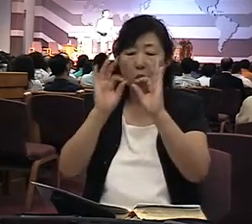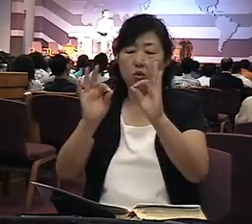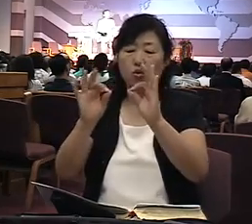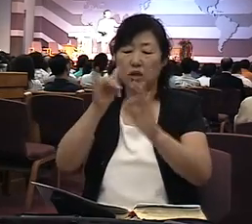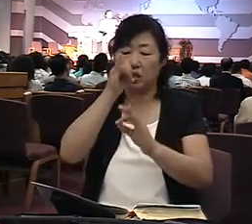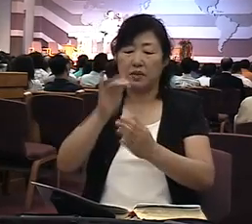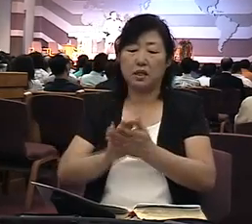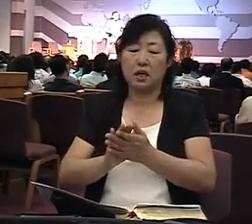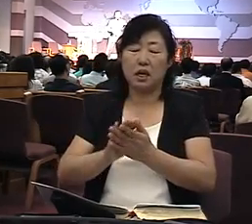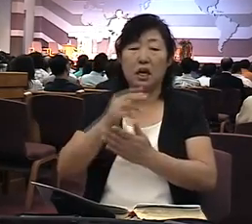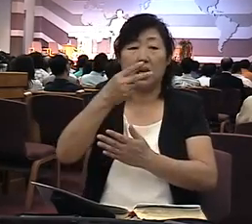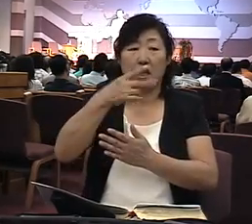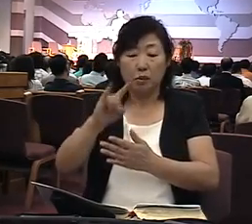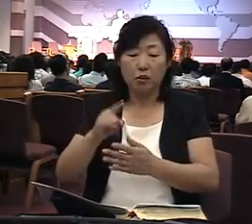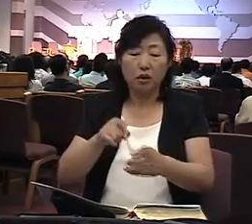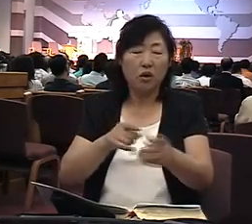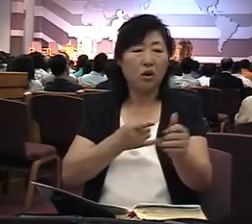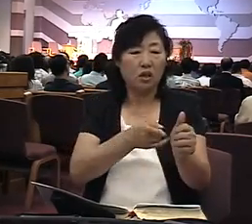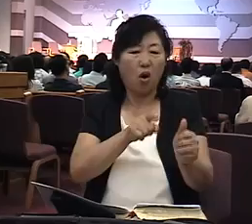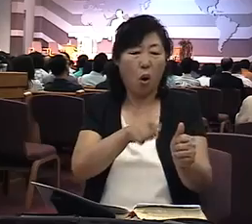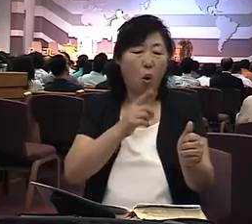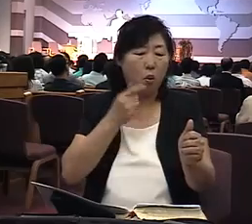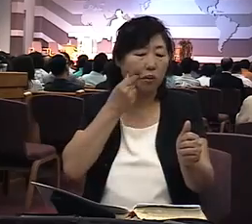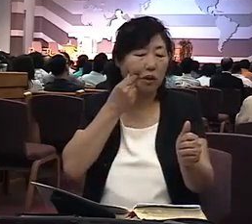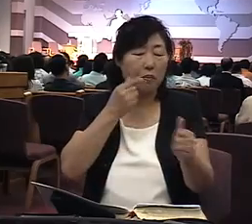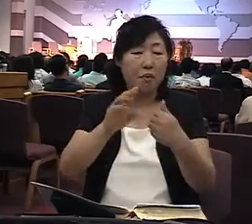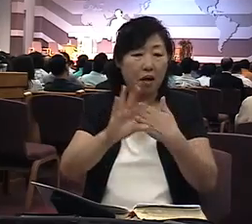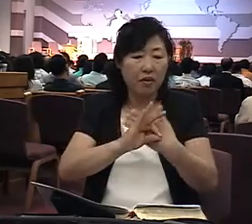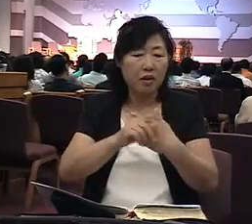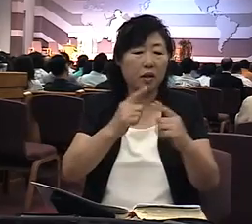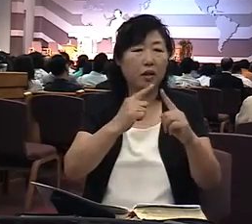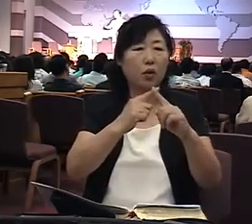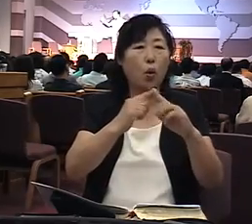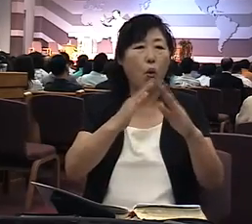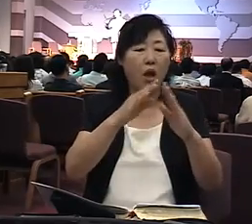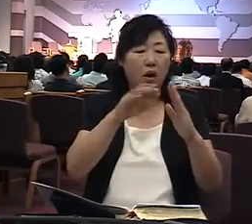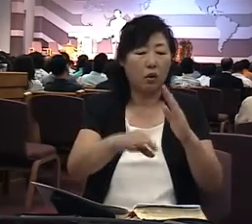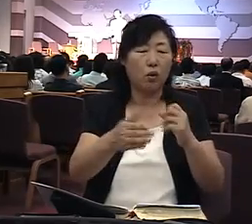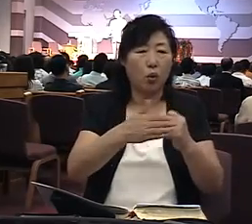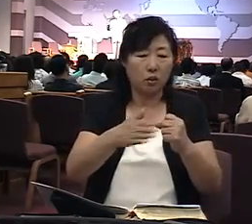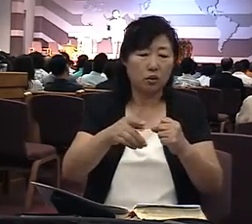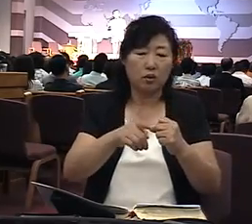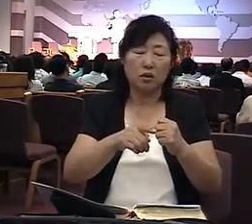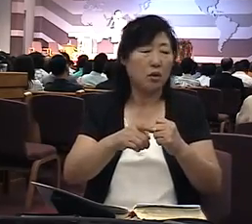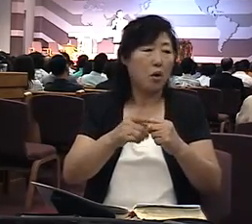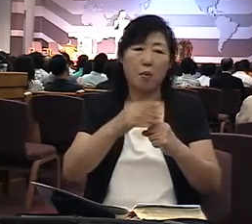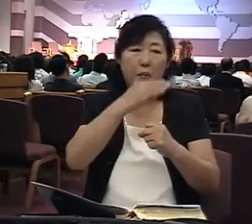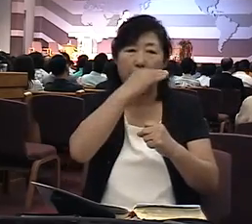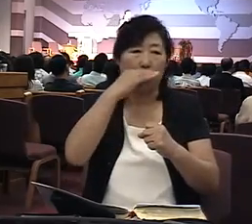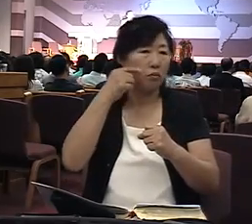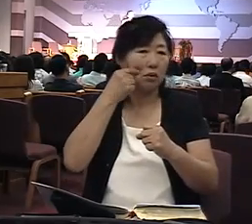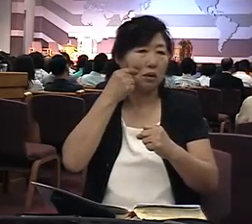디모데야, 너가 이것을 못하면 교회로서 제 구실을 못하는 것이다. 목사로서 내 구실을 못하는